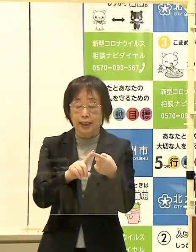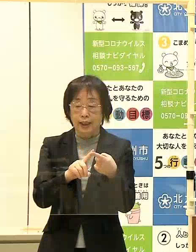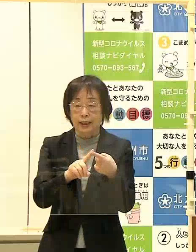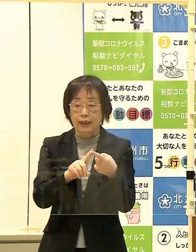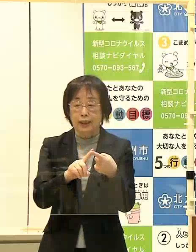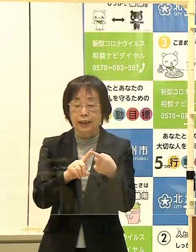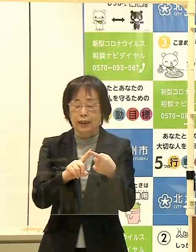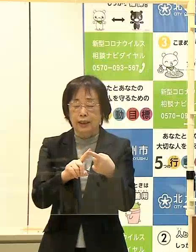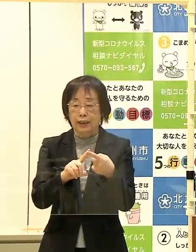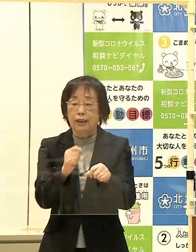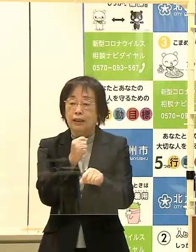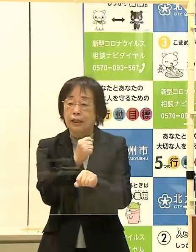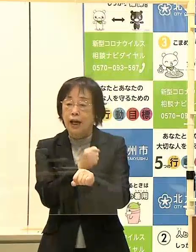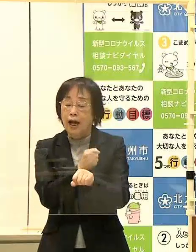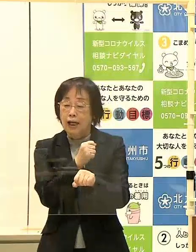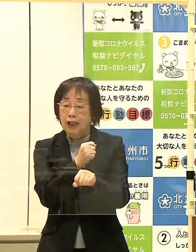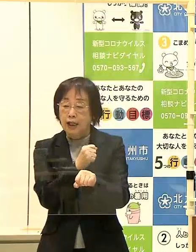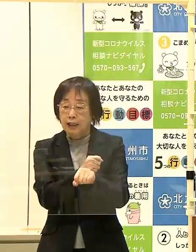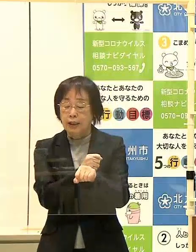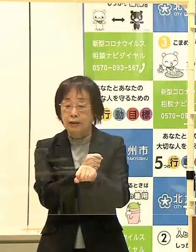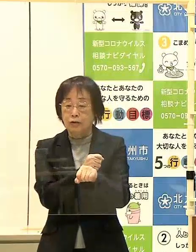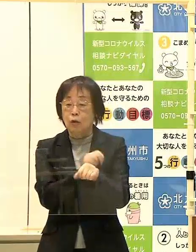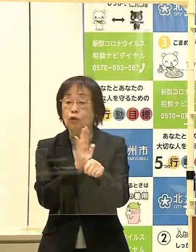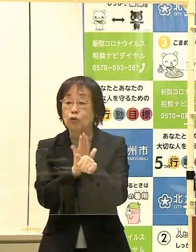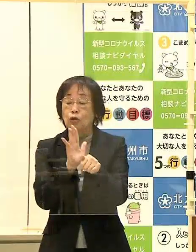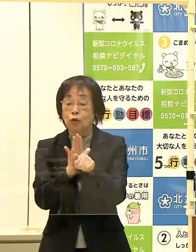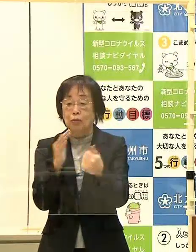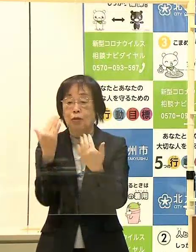ものが重要だと思っています